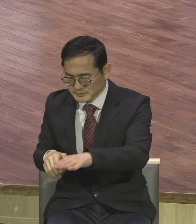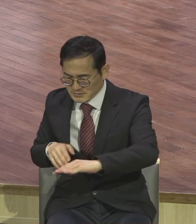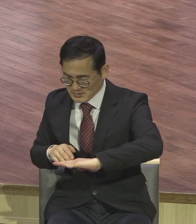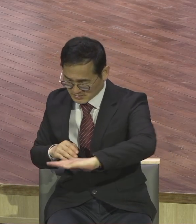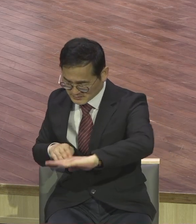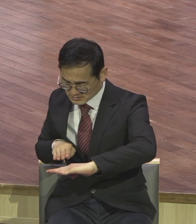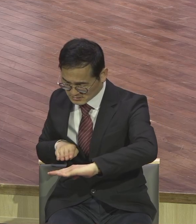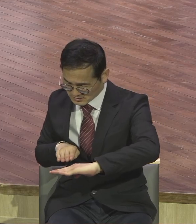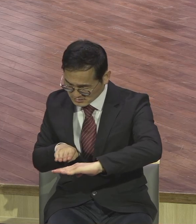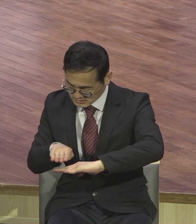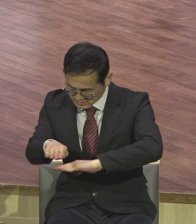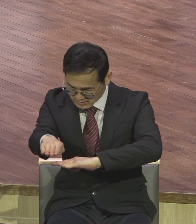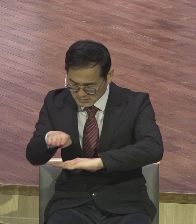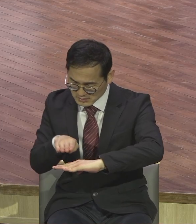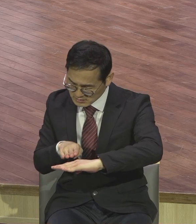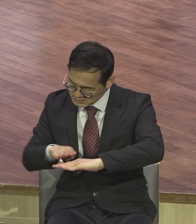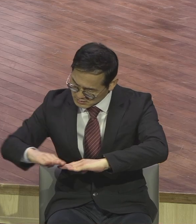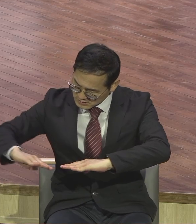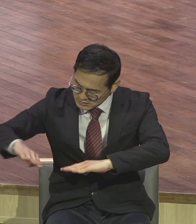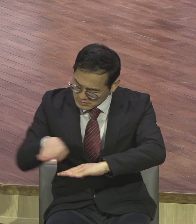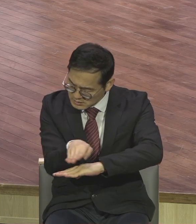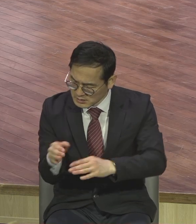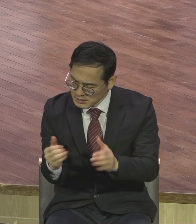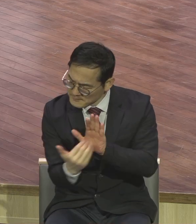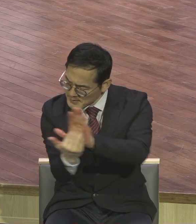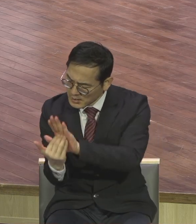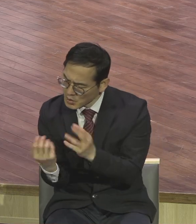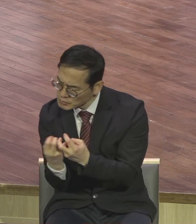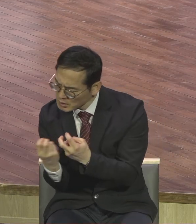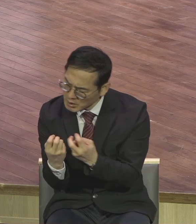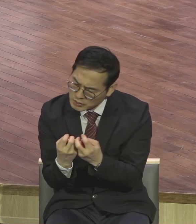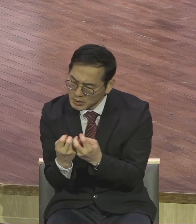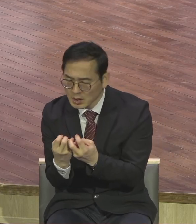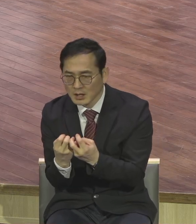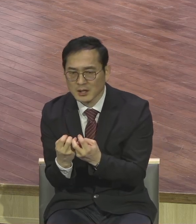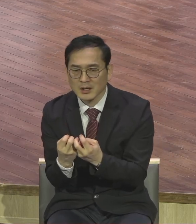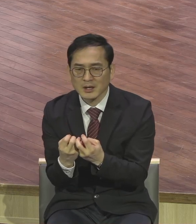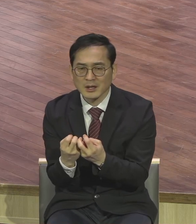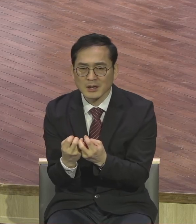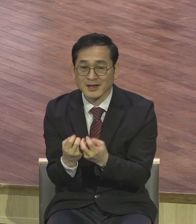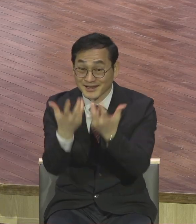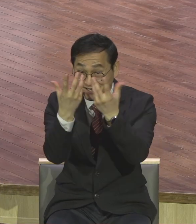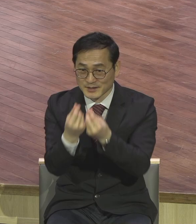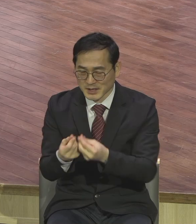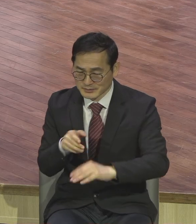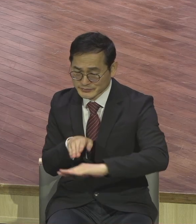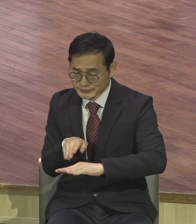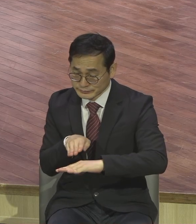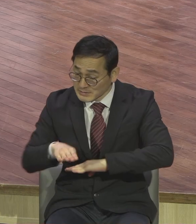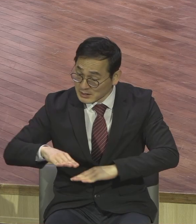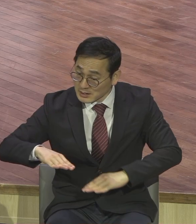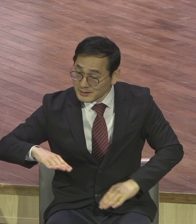눈의 미끄럼을 어떻게 방지할 것인가를 생각을 했어요. 여러분 갑자기 딱 걸리면 어떻게